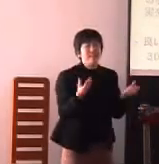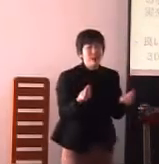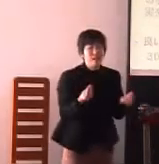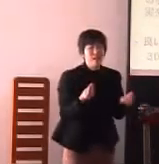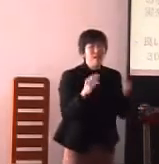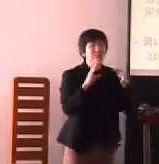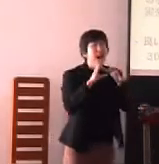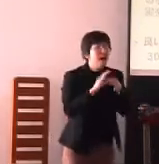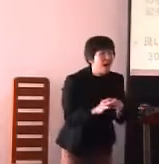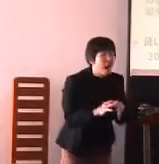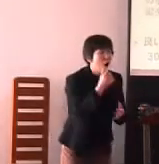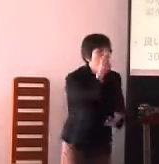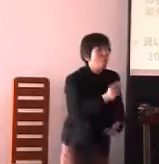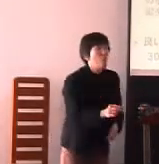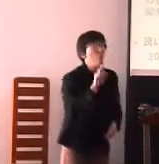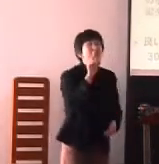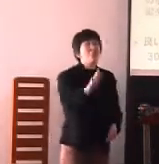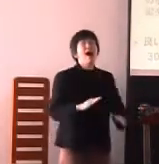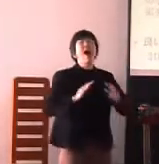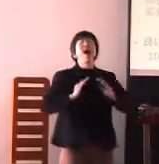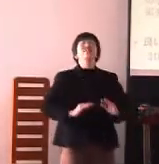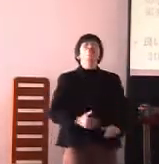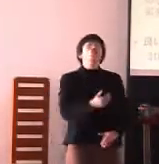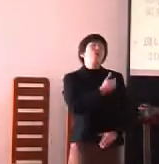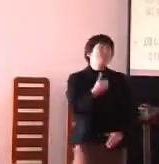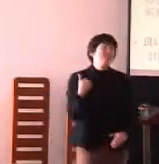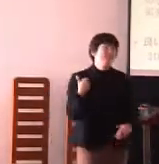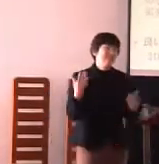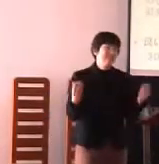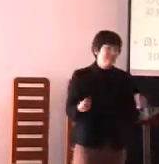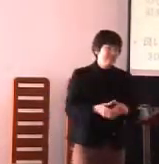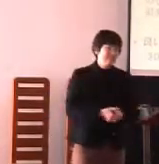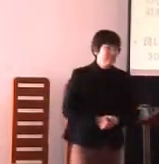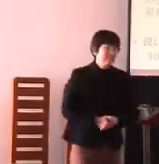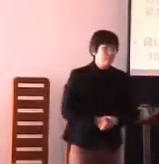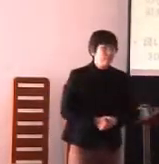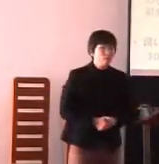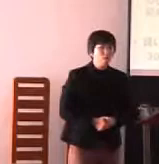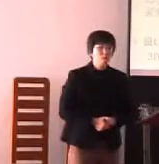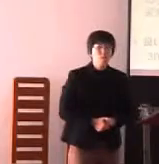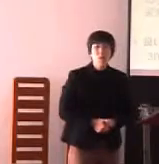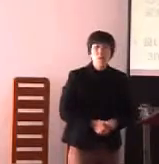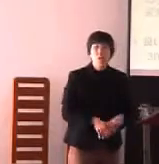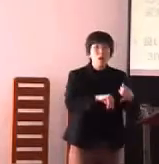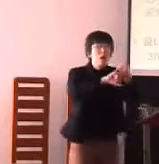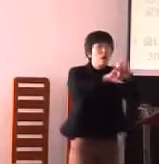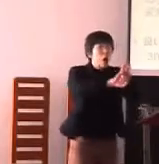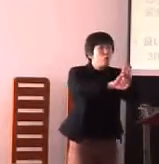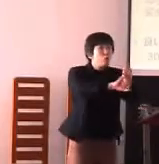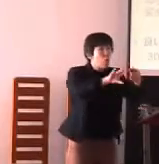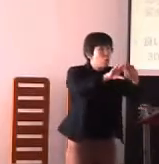いができました。約束の地は自分一人はいけないけれども、